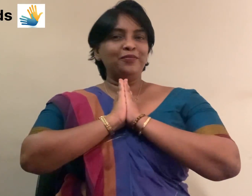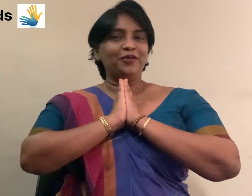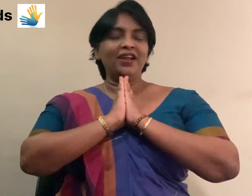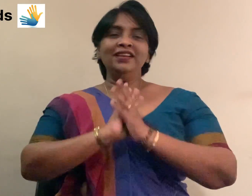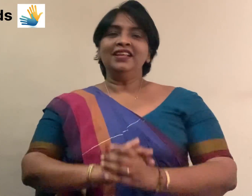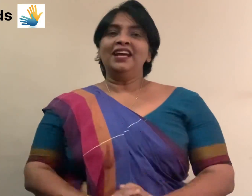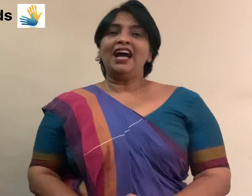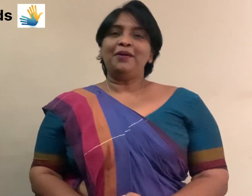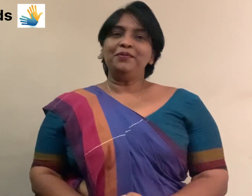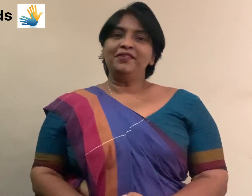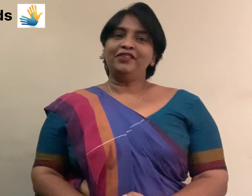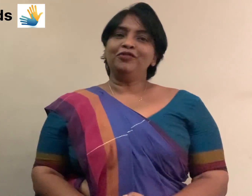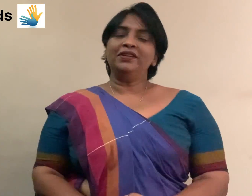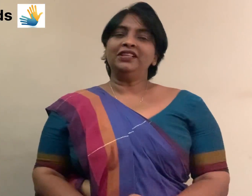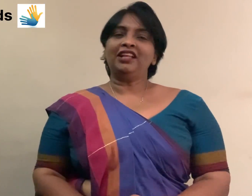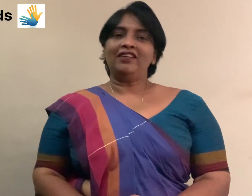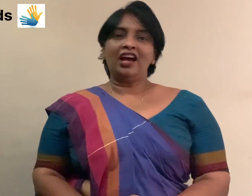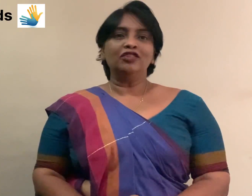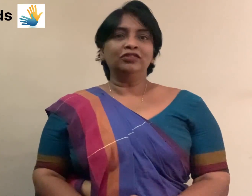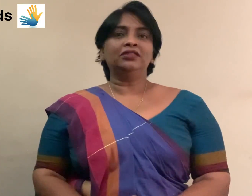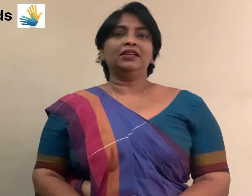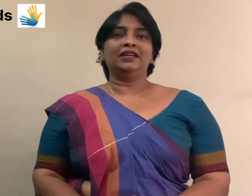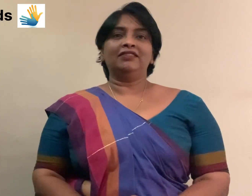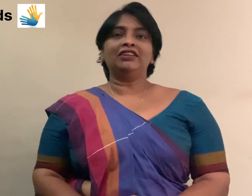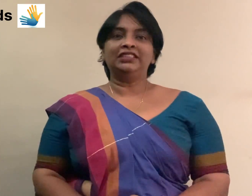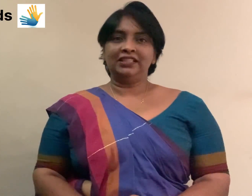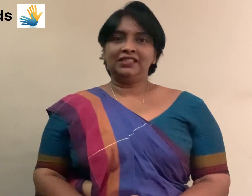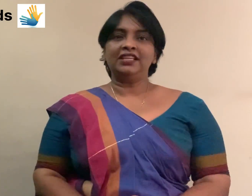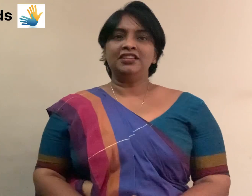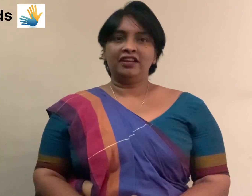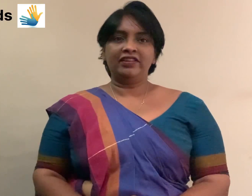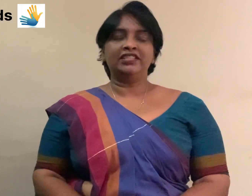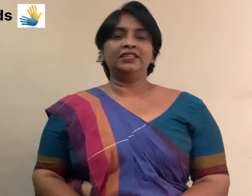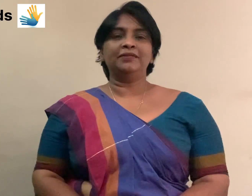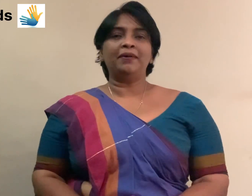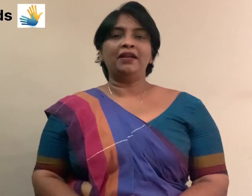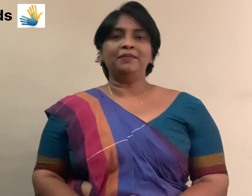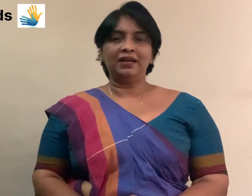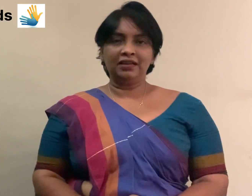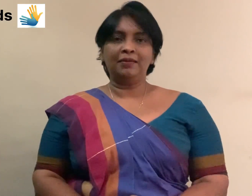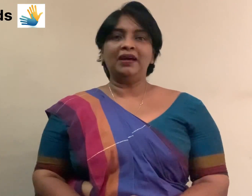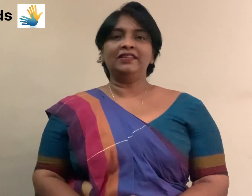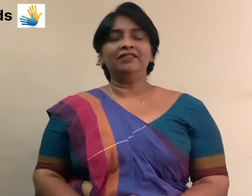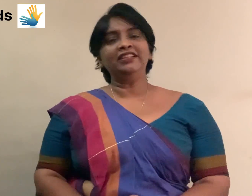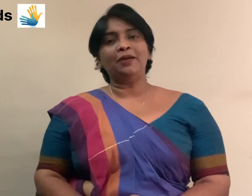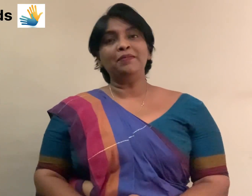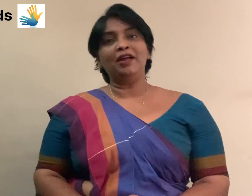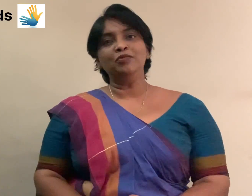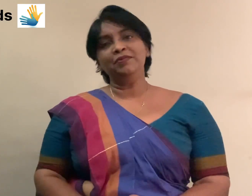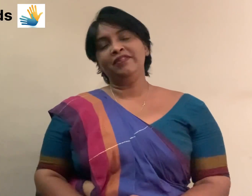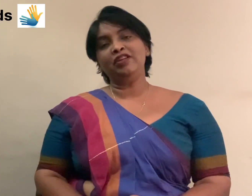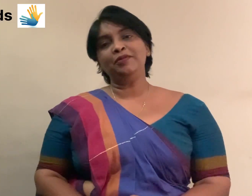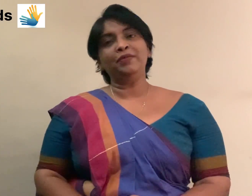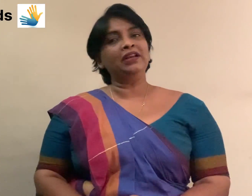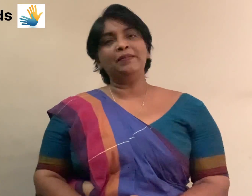අයිබෝවන් අපි මෙවර ඔබට තව අලුත් වචන සංඥා වචන පාඩමක් ලබා දෙනවා. ඉතින් අපි බලමු මෙවර අපි ඔබට ලබා